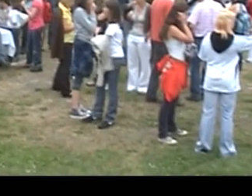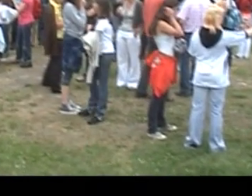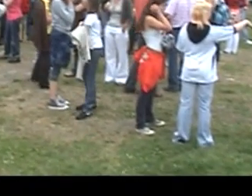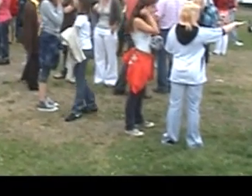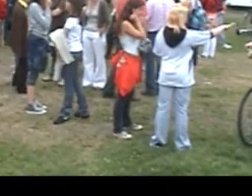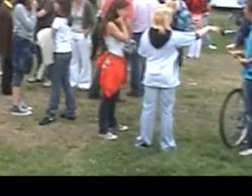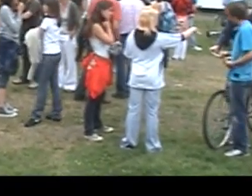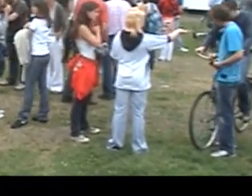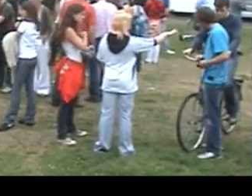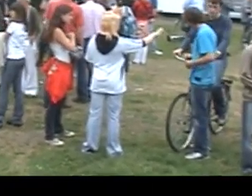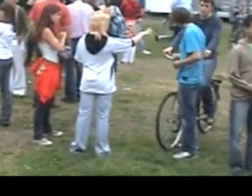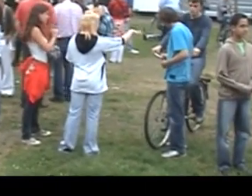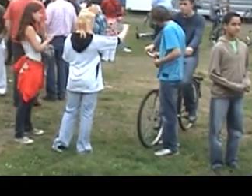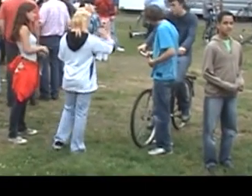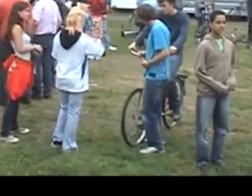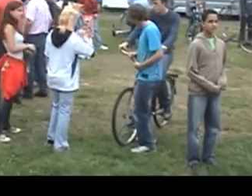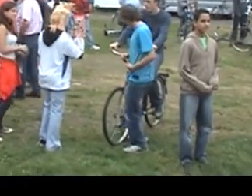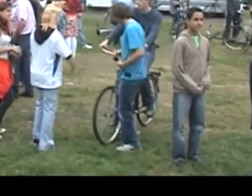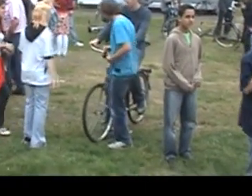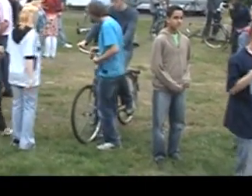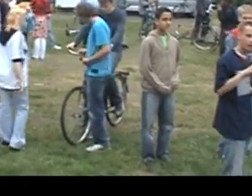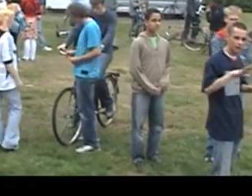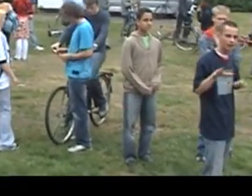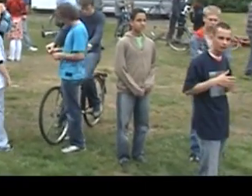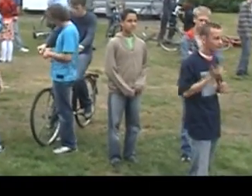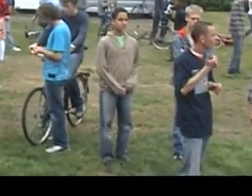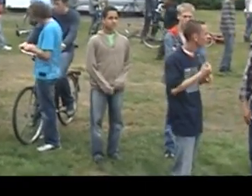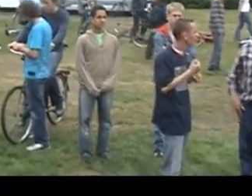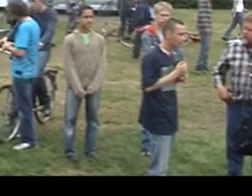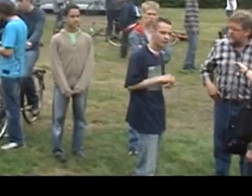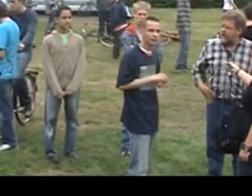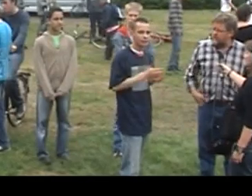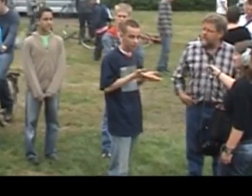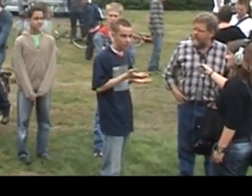zijn. Ja, hoor. Ja, ik ben er.